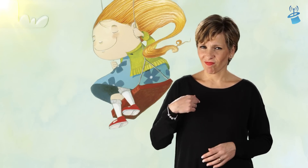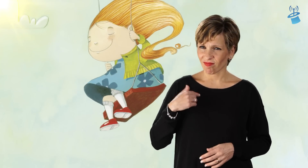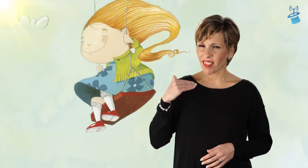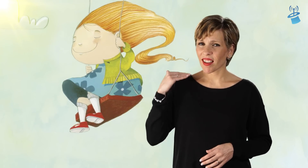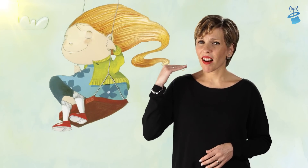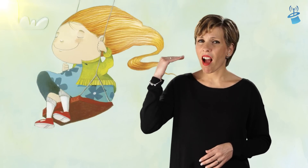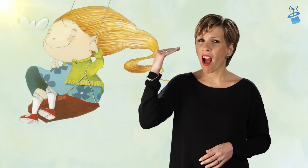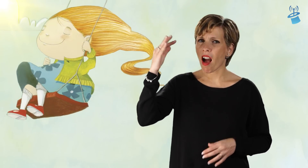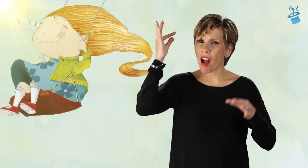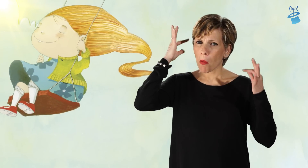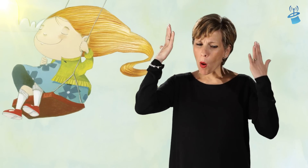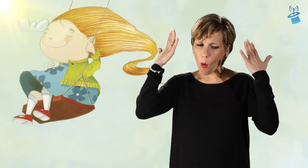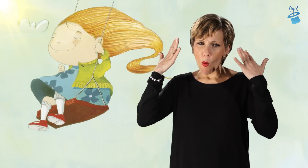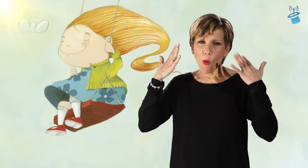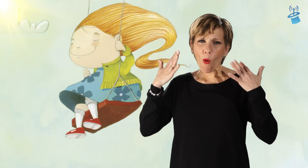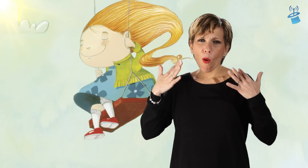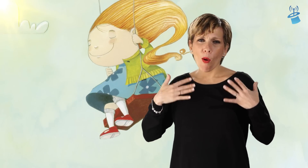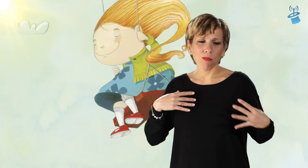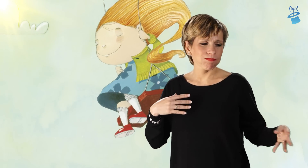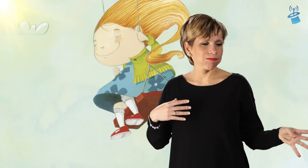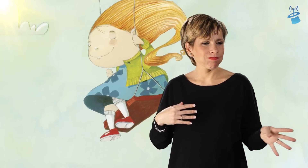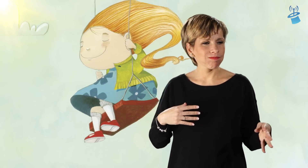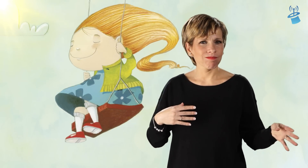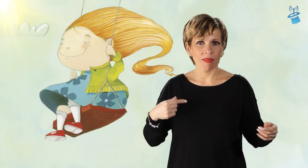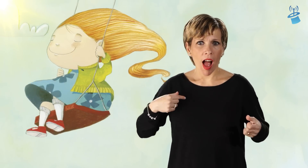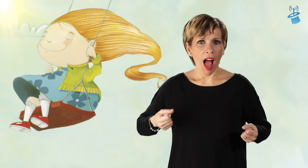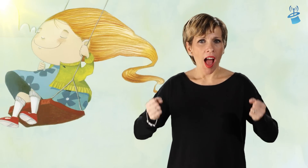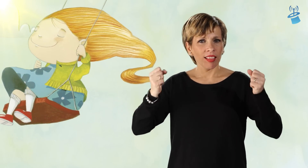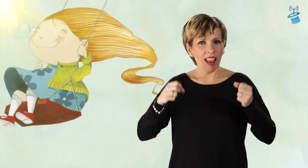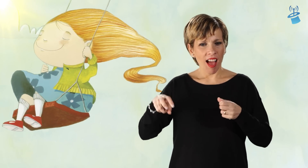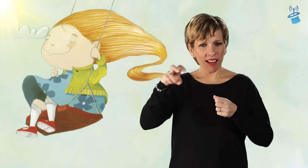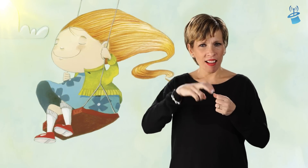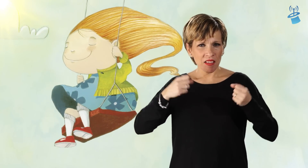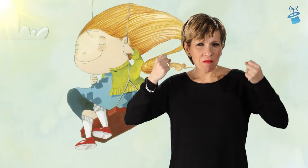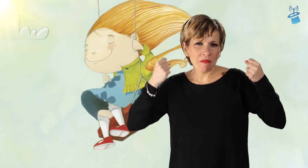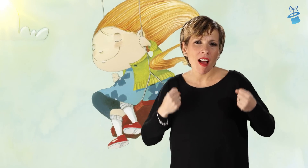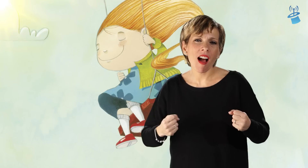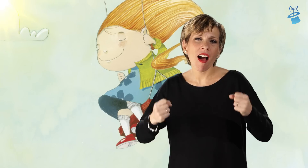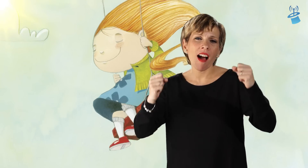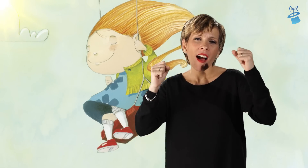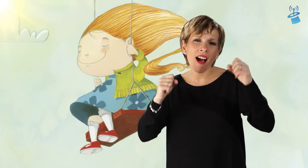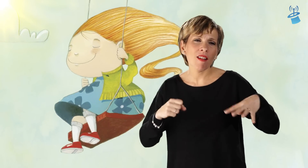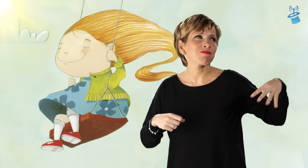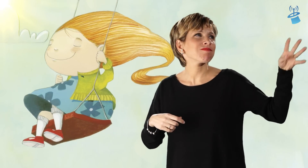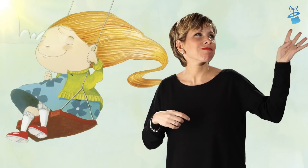Da grande mi farò crescere i capelli, così lunghi che quando andrò in